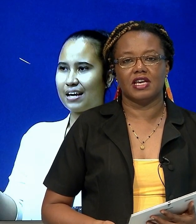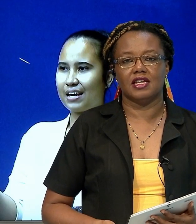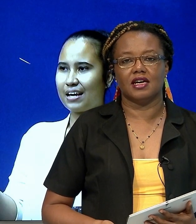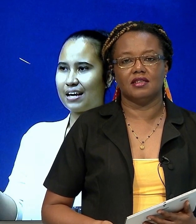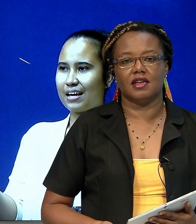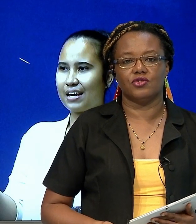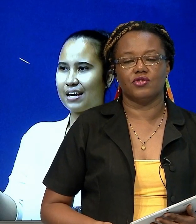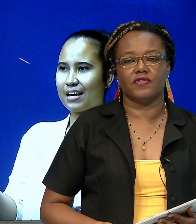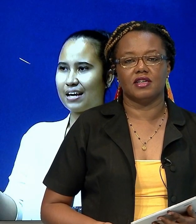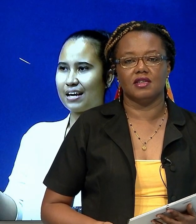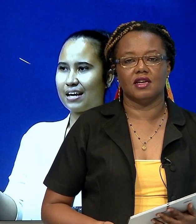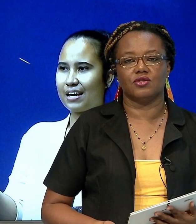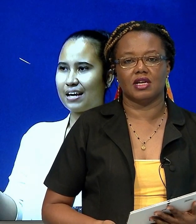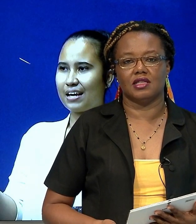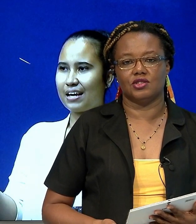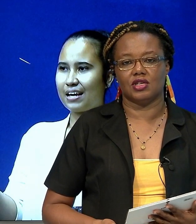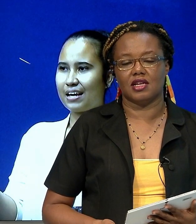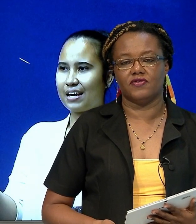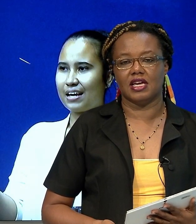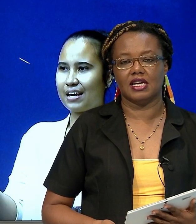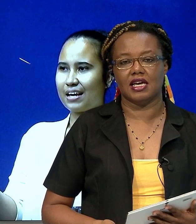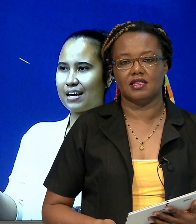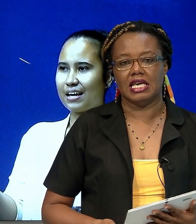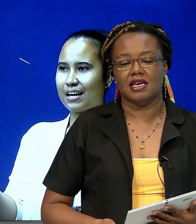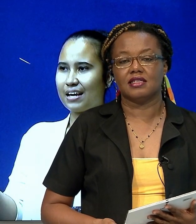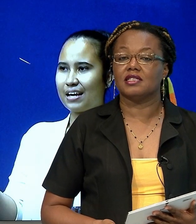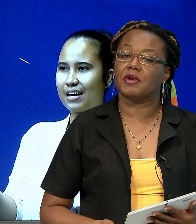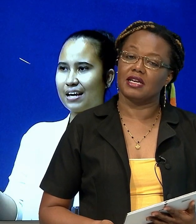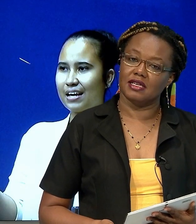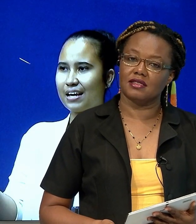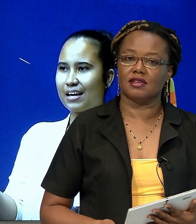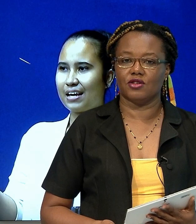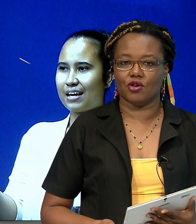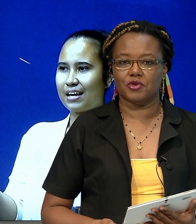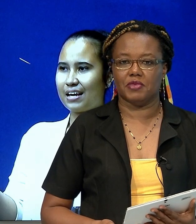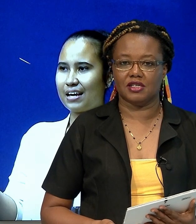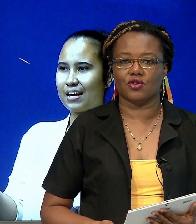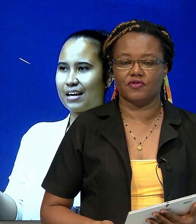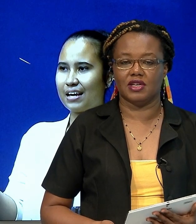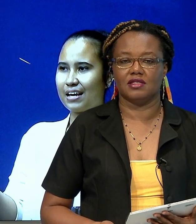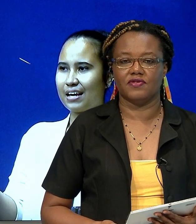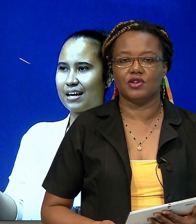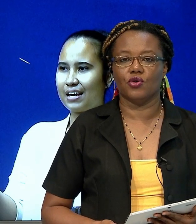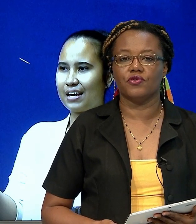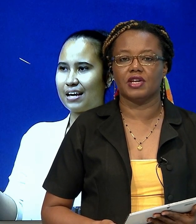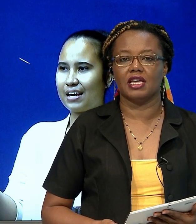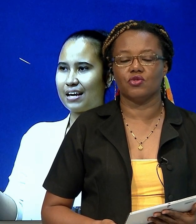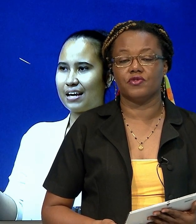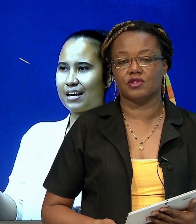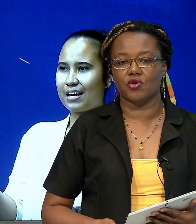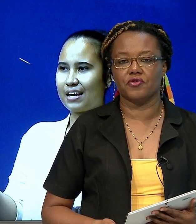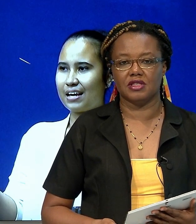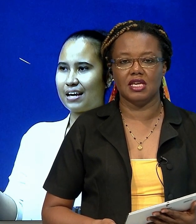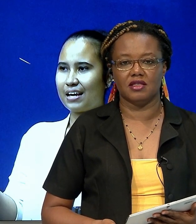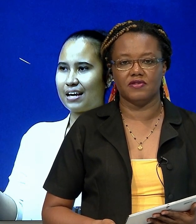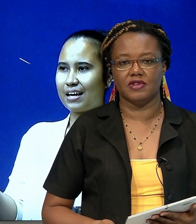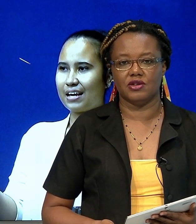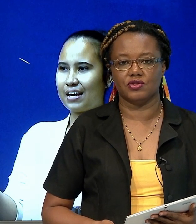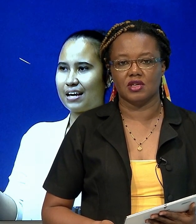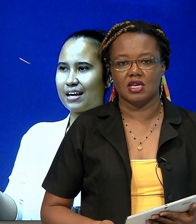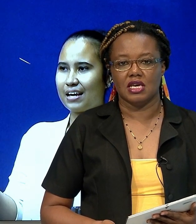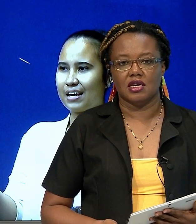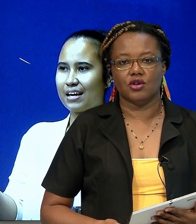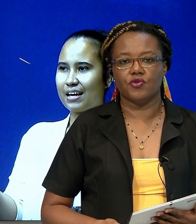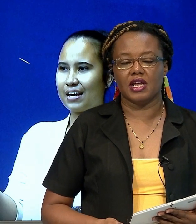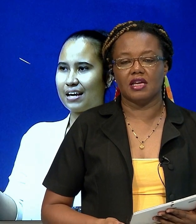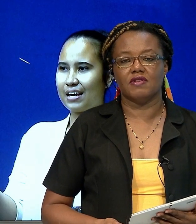Danielle Feira, directeur van het Directoraat Nationale Veiligheid. Zij sprak gisteren op de persconferentie van de overheid over het